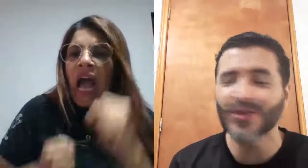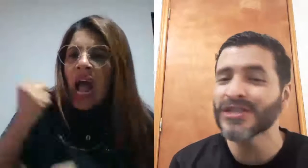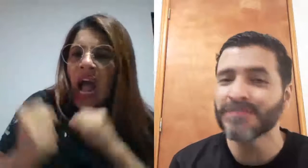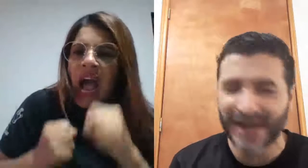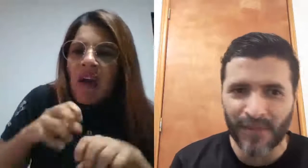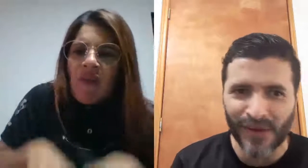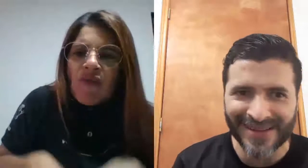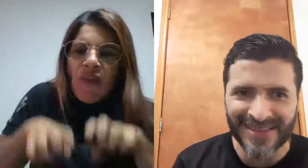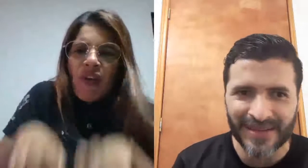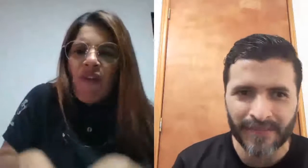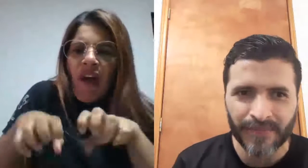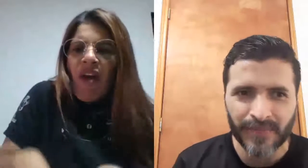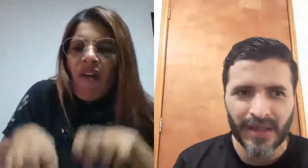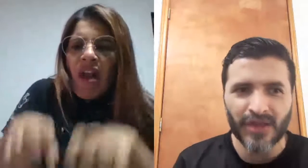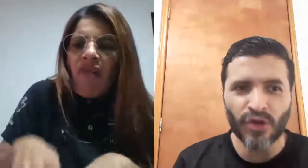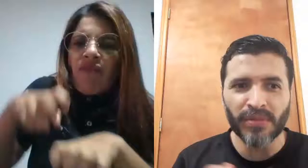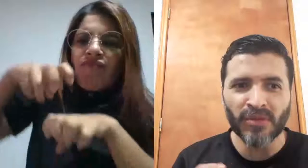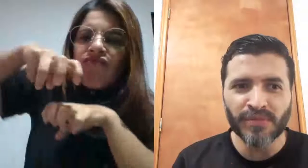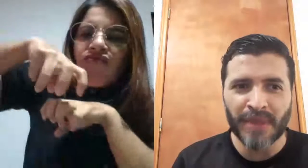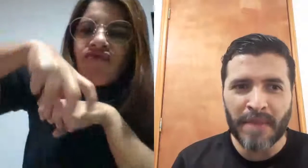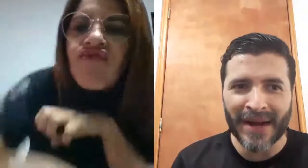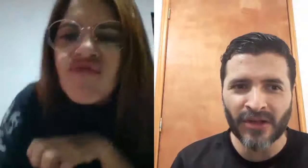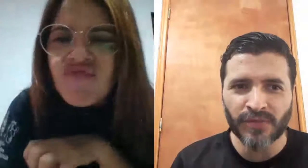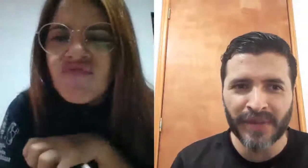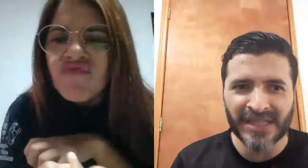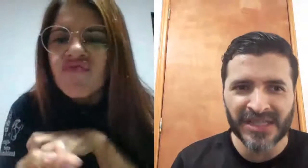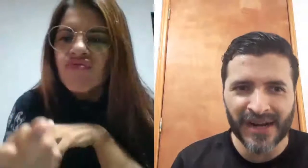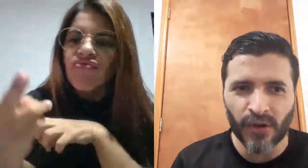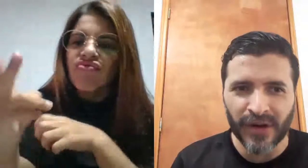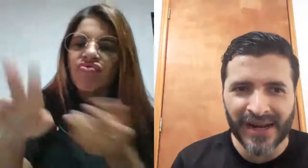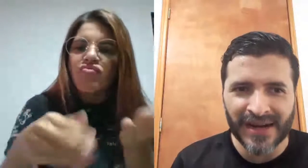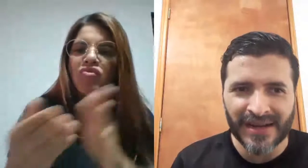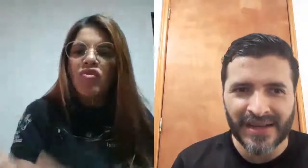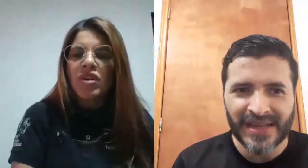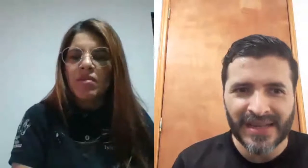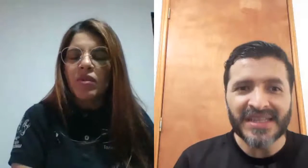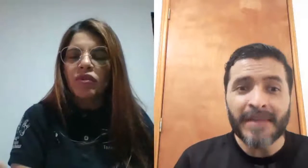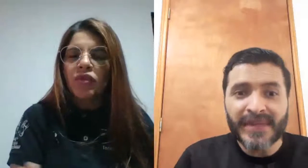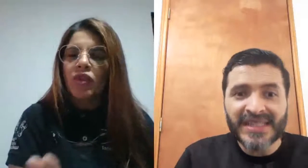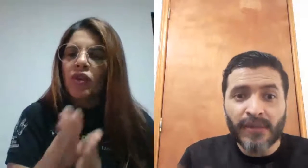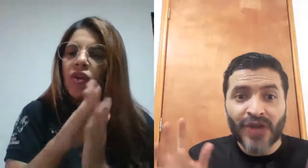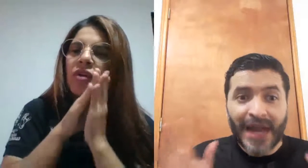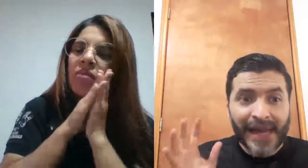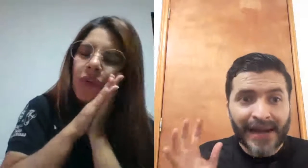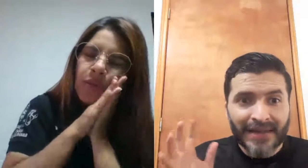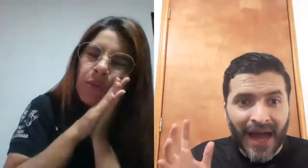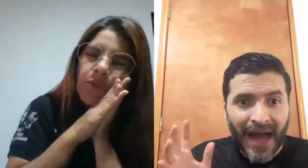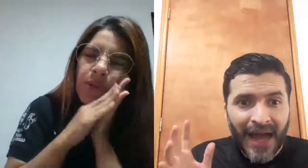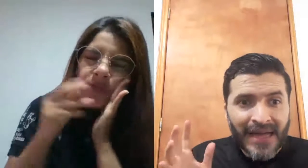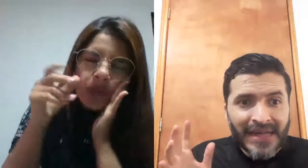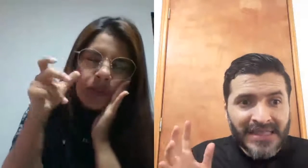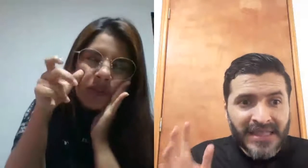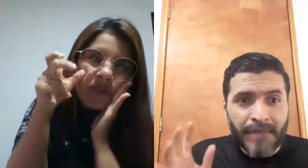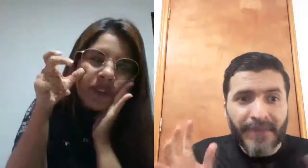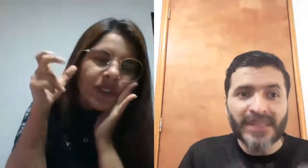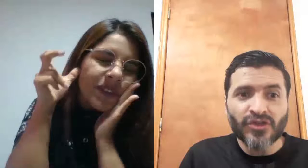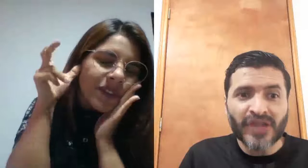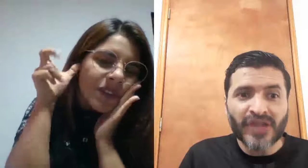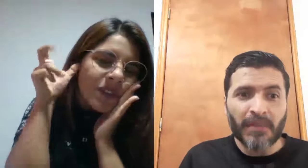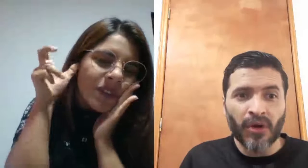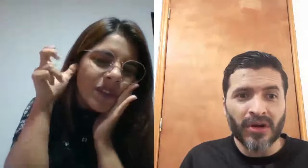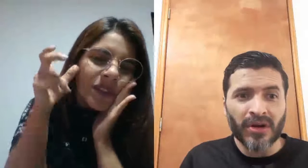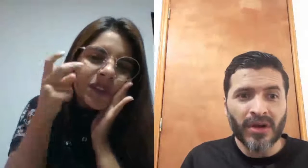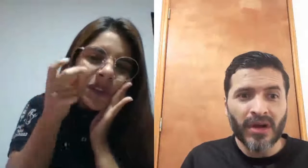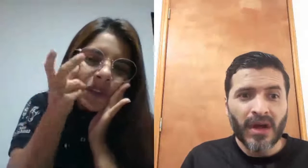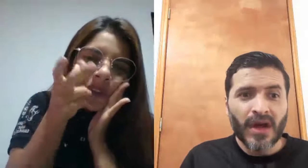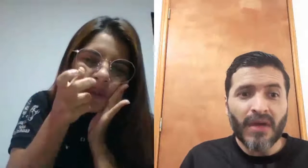precipicio donde nos espera la muerte. Dormimos preparados para echar a correr. Siempre estamos alerta, siempre llenos